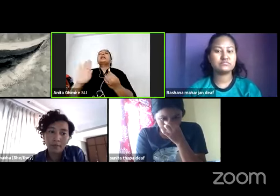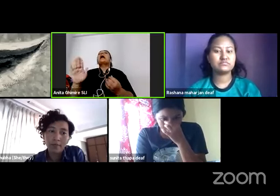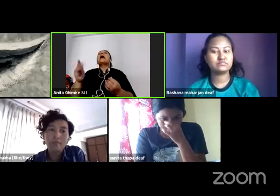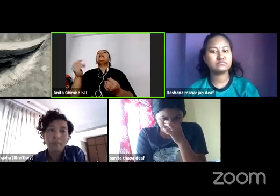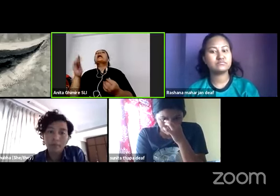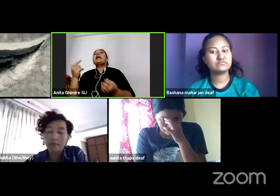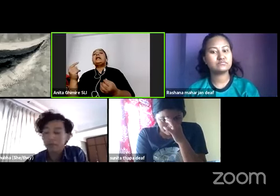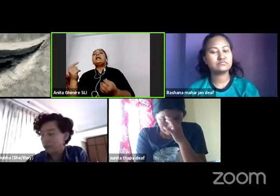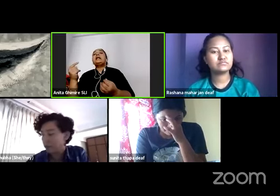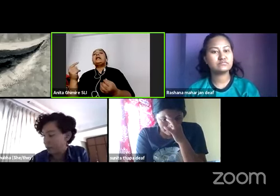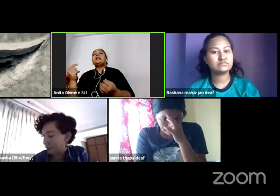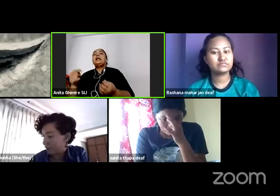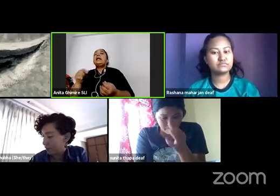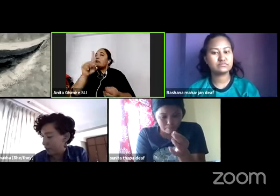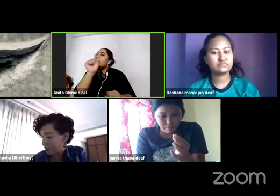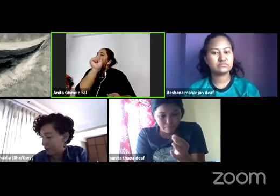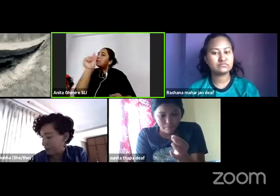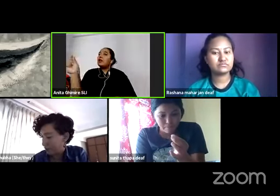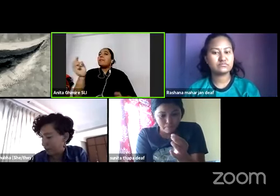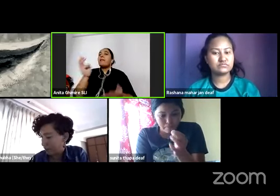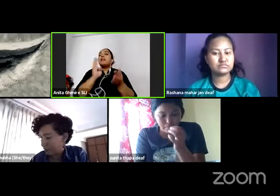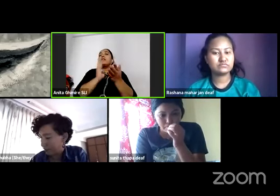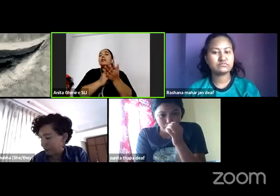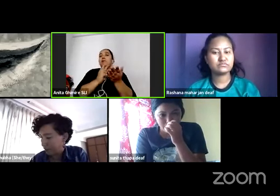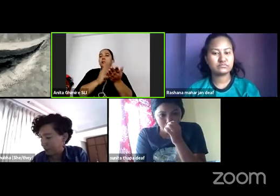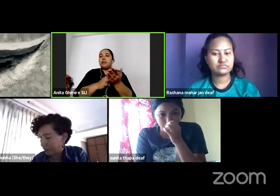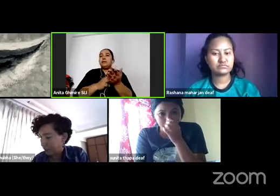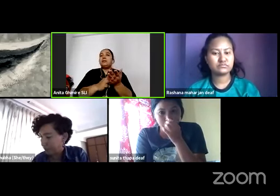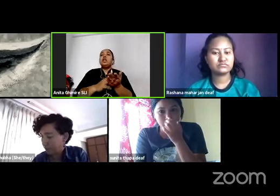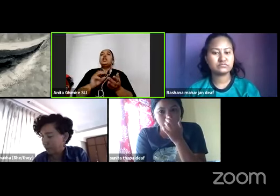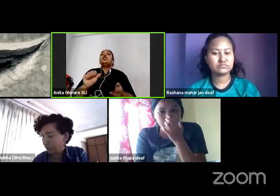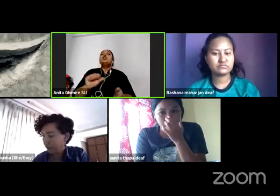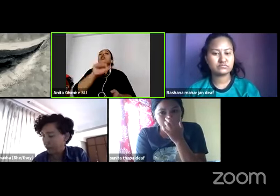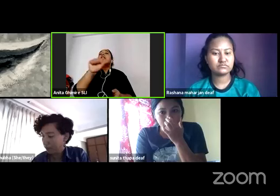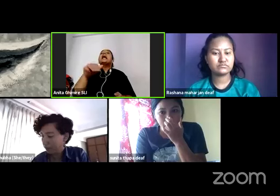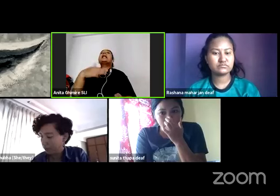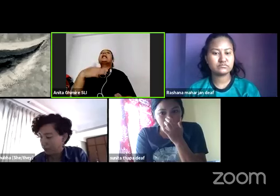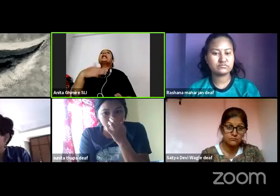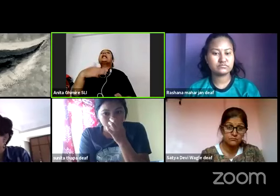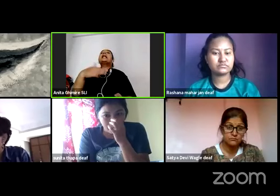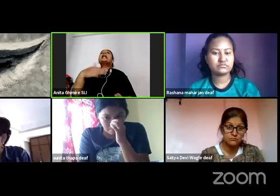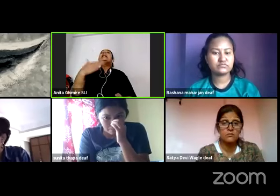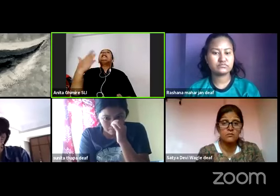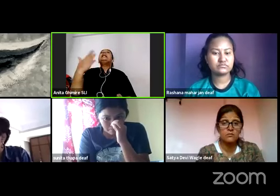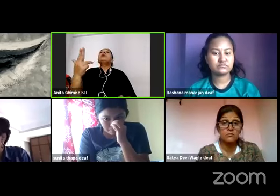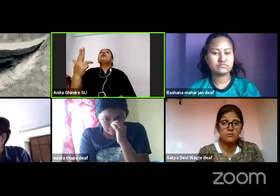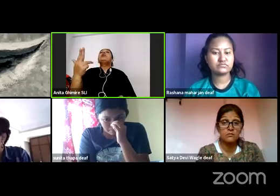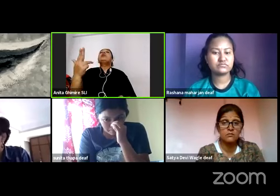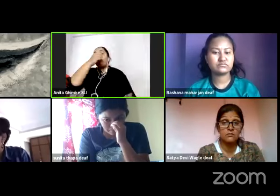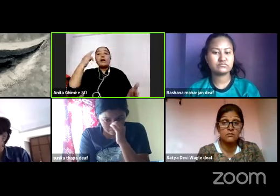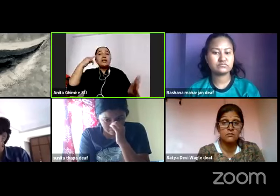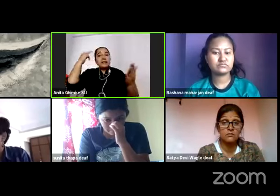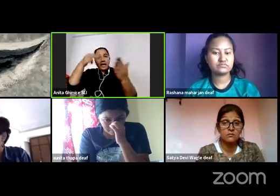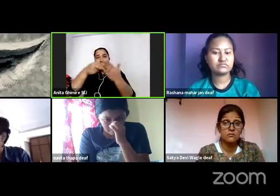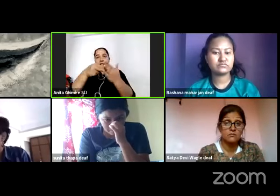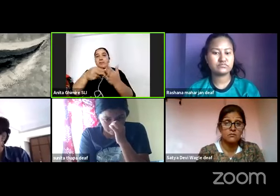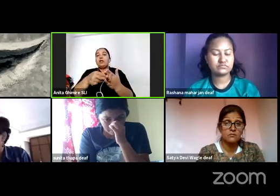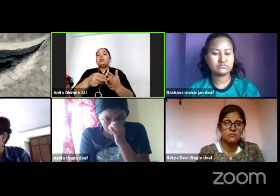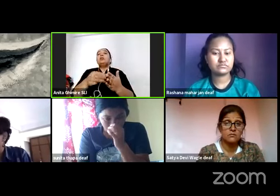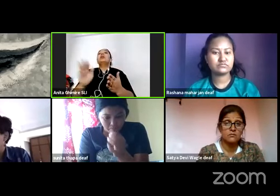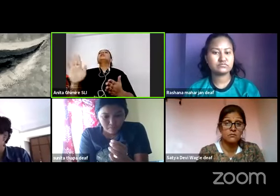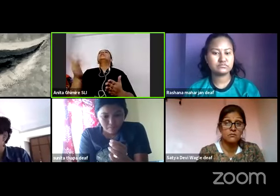पनि इन्टरसेक्सनालिटी के हो र इन्टरसेक्सनालिटीको पहिचान बोकेको व्यक्तिले त्यसलाई कसरी बोध गर्छ भन्ने कुरा चाहिँ